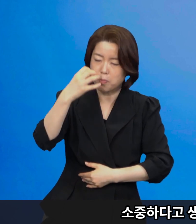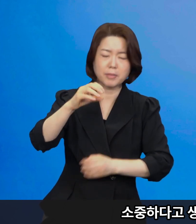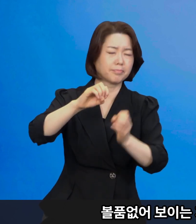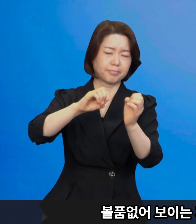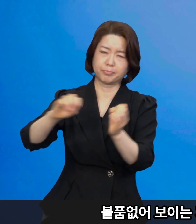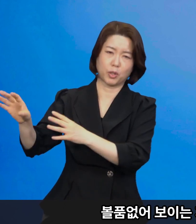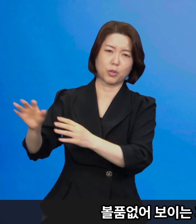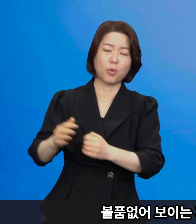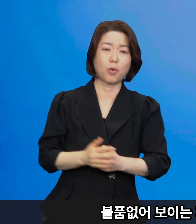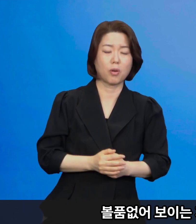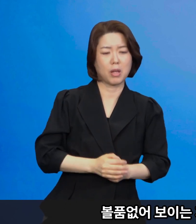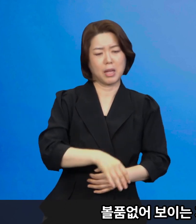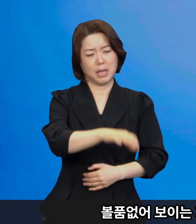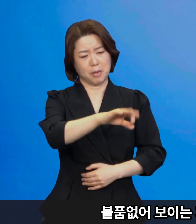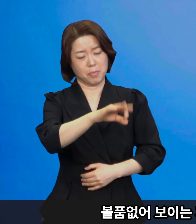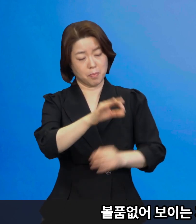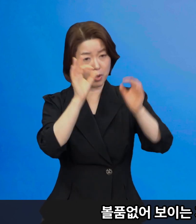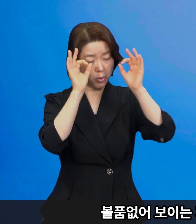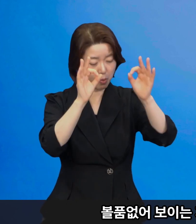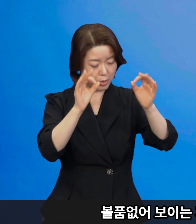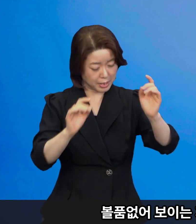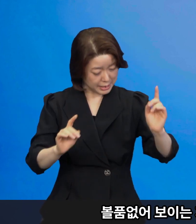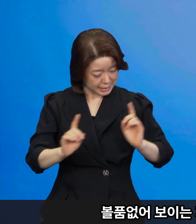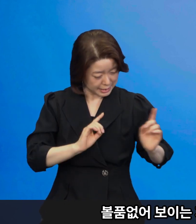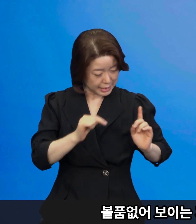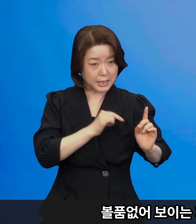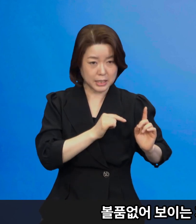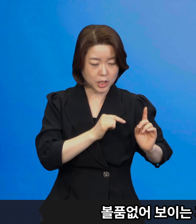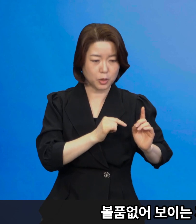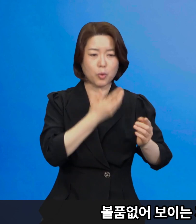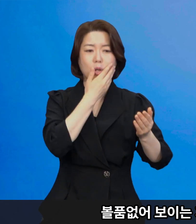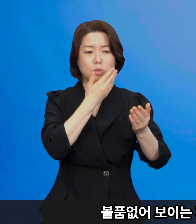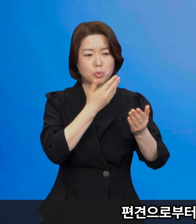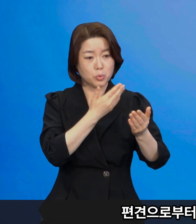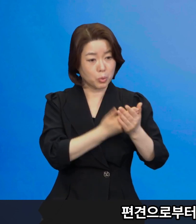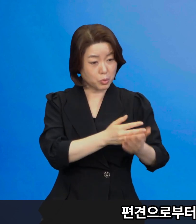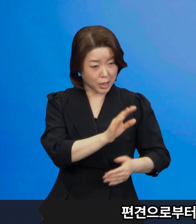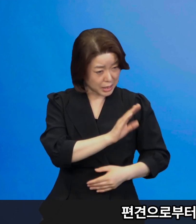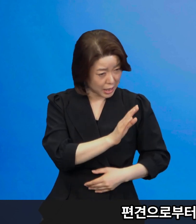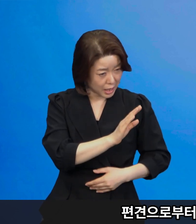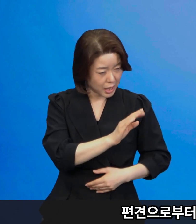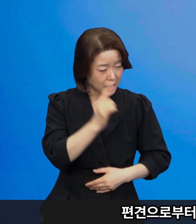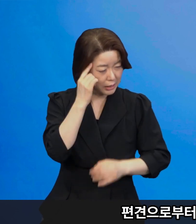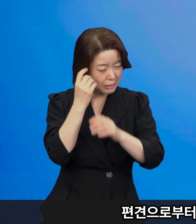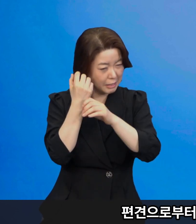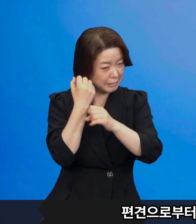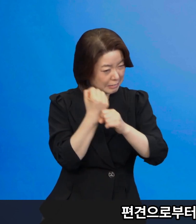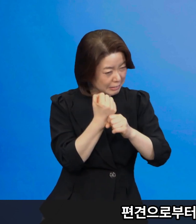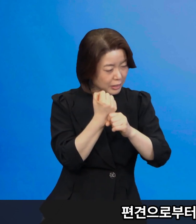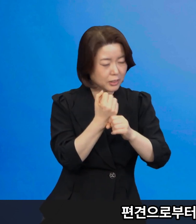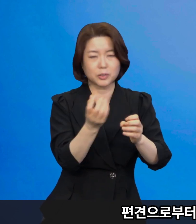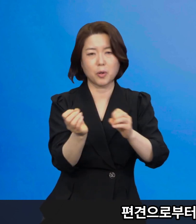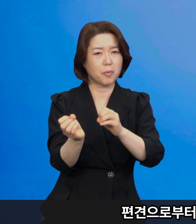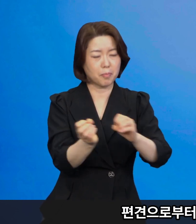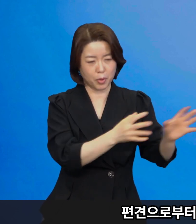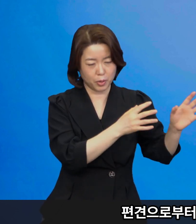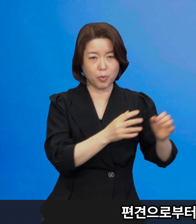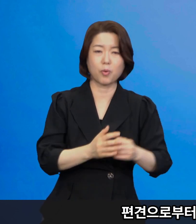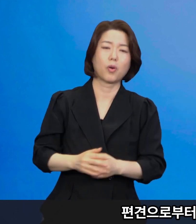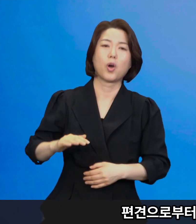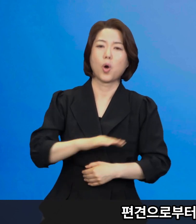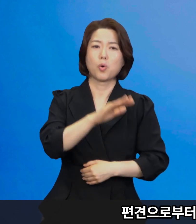깨고 볼품 없어 보이는 지체가 소중하지 않다는 편견으로부터